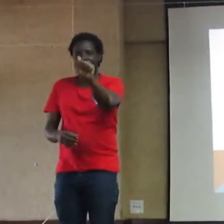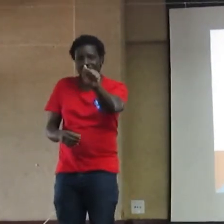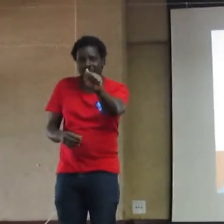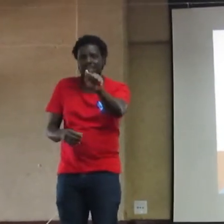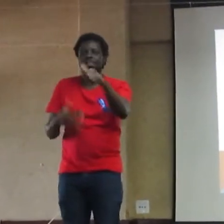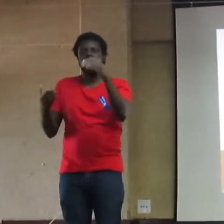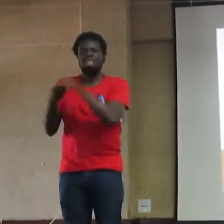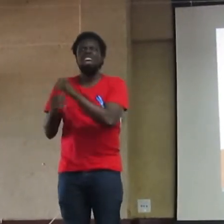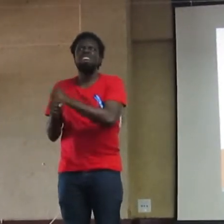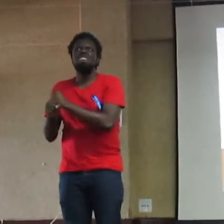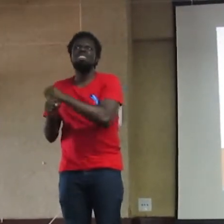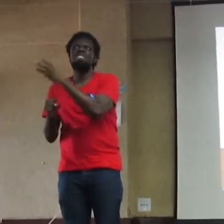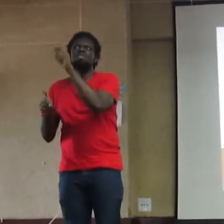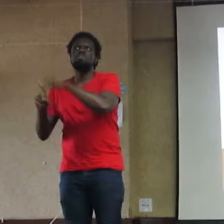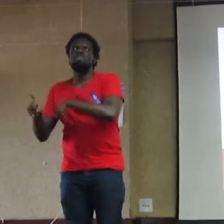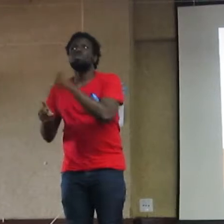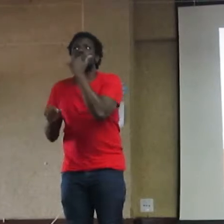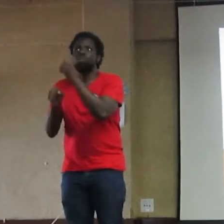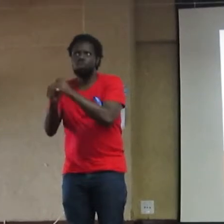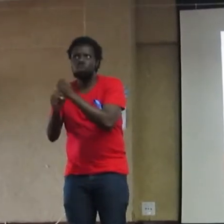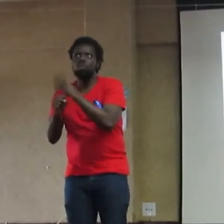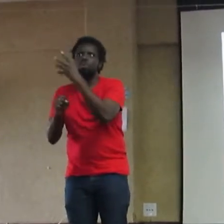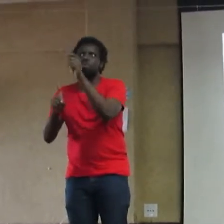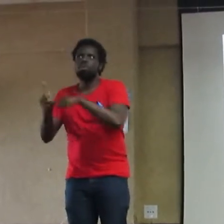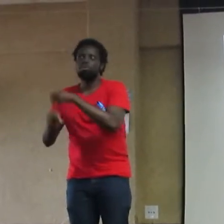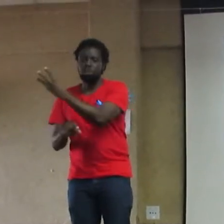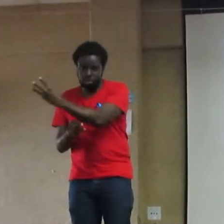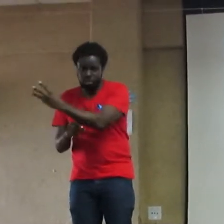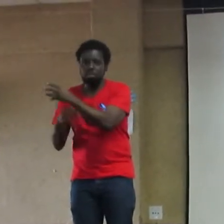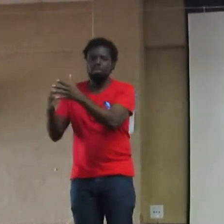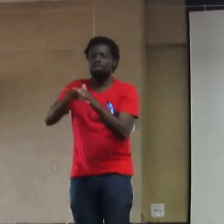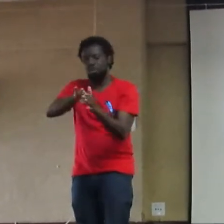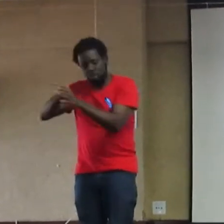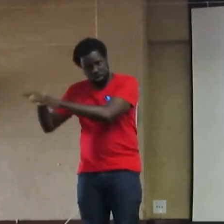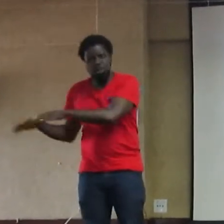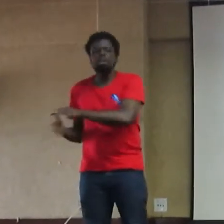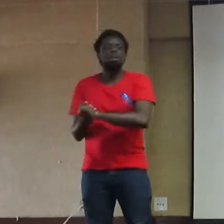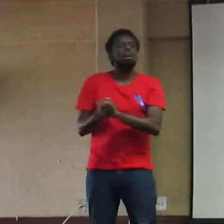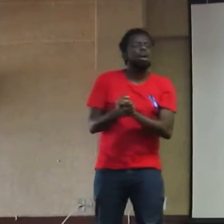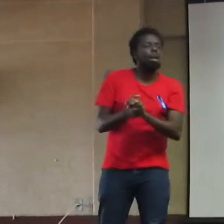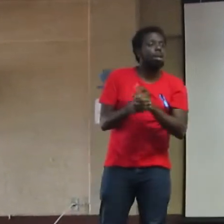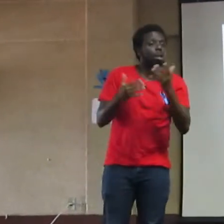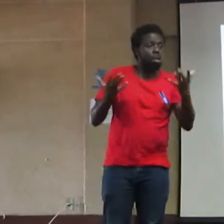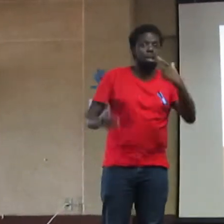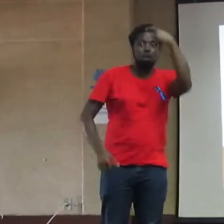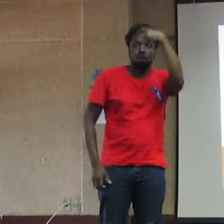minha esposa, ela é DA, deficiente auditiva, nós somos casados tem 3 anos e 3 meses,